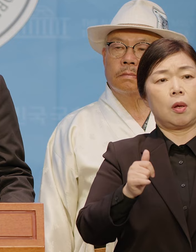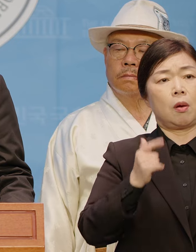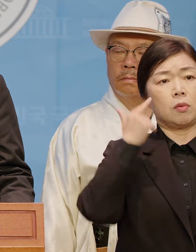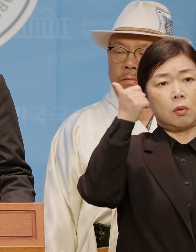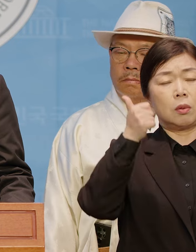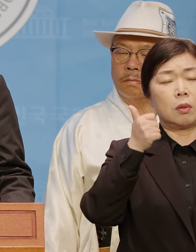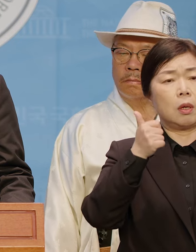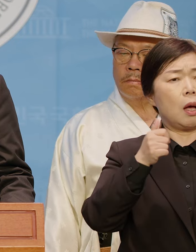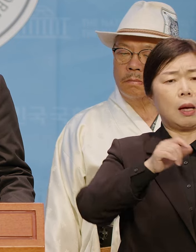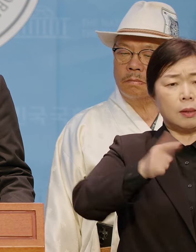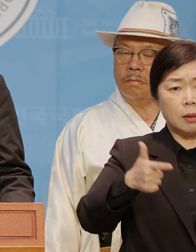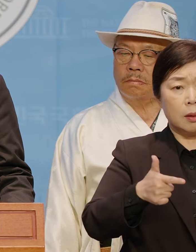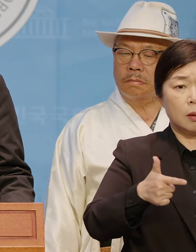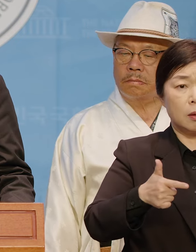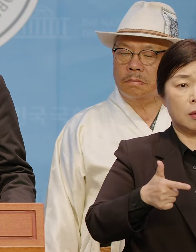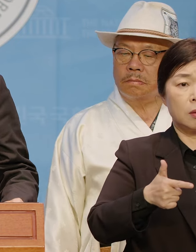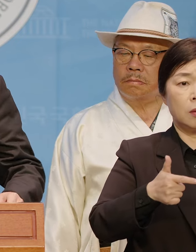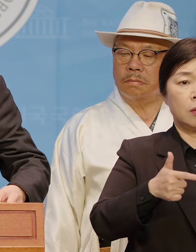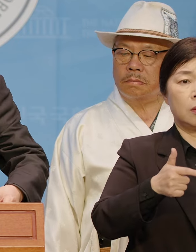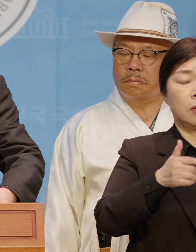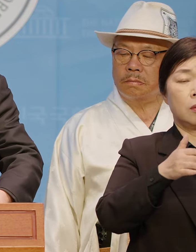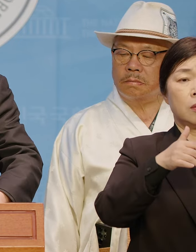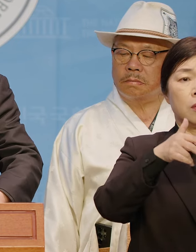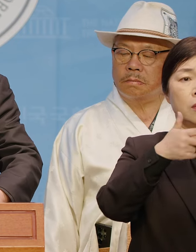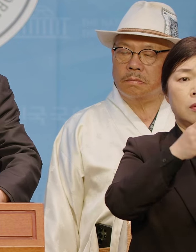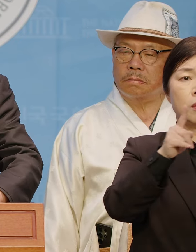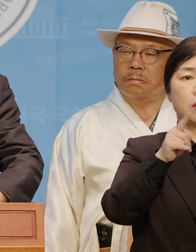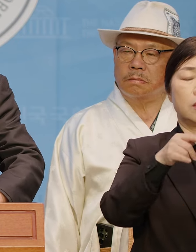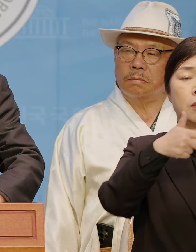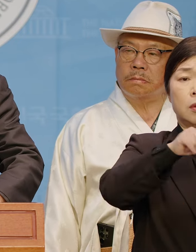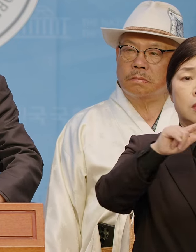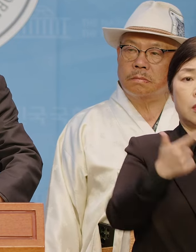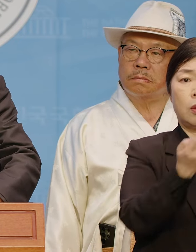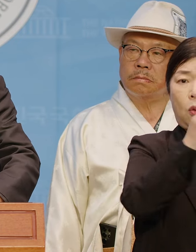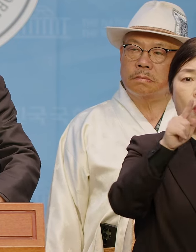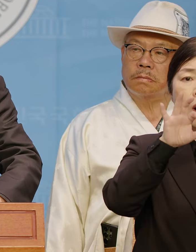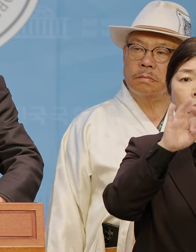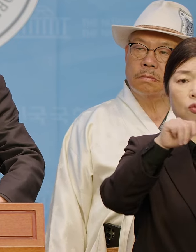정씨로 목사로 인정할 수없기 때문에 정씨로